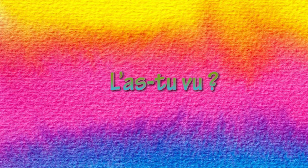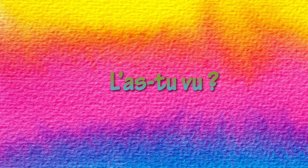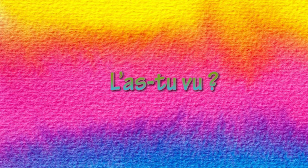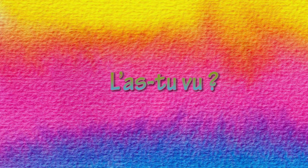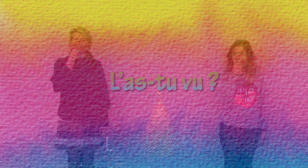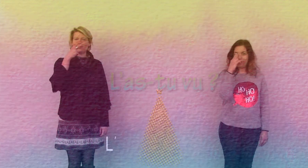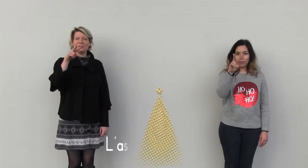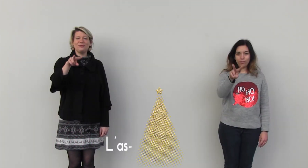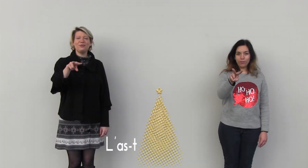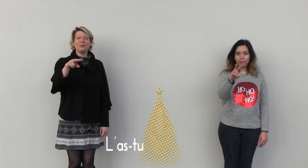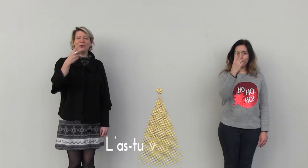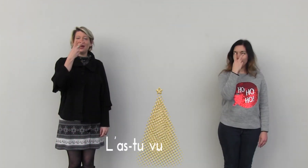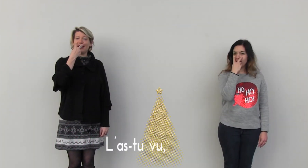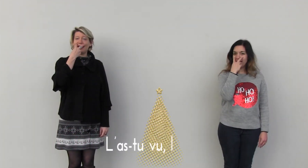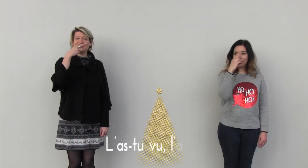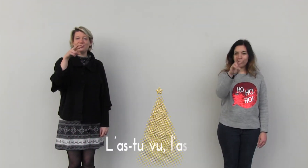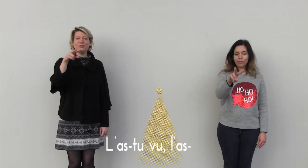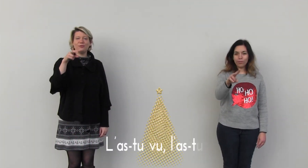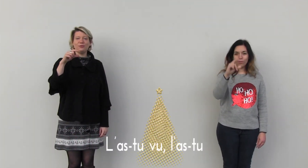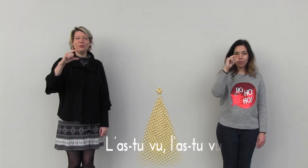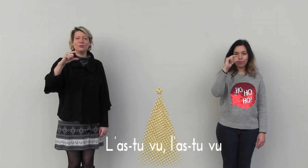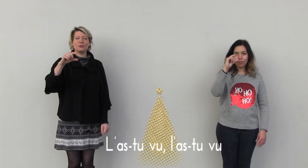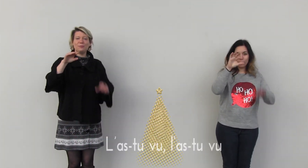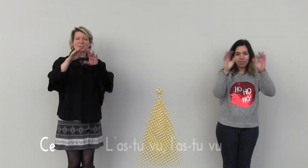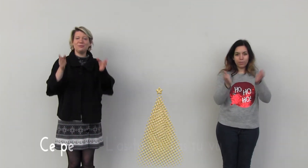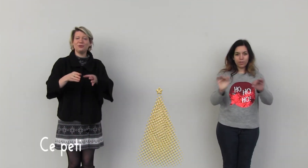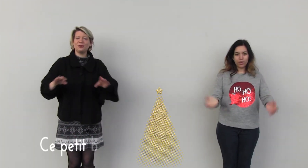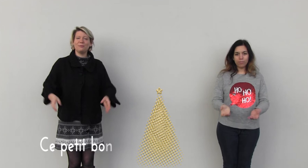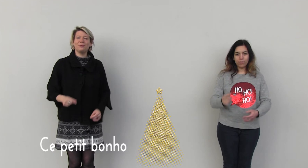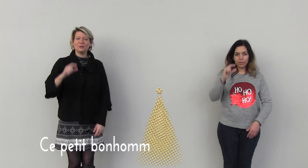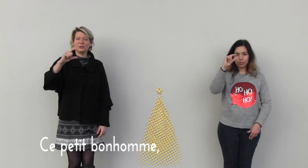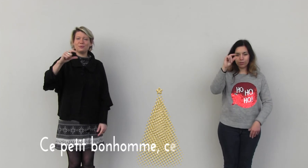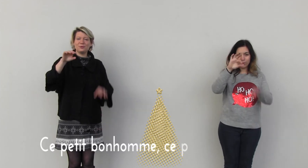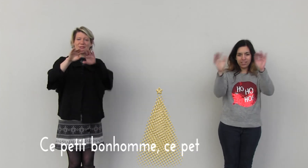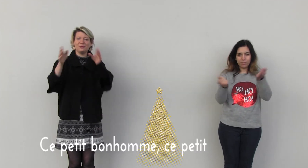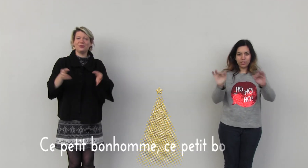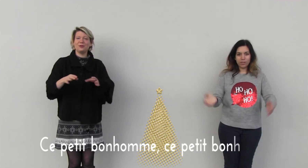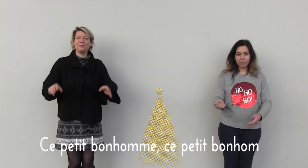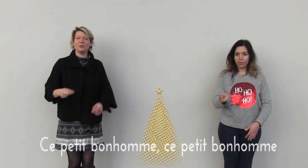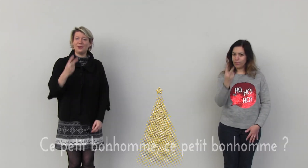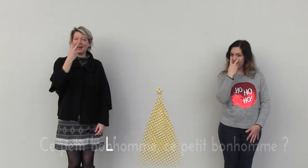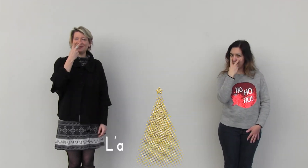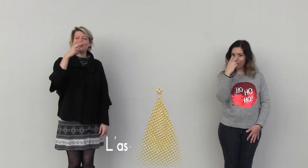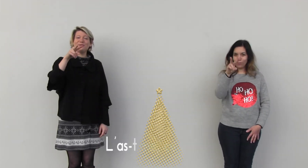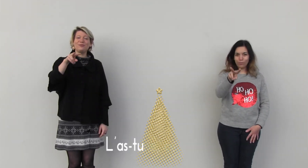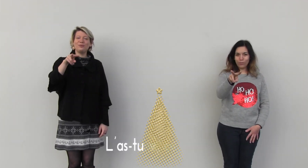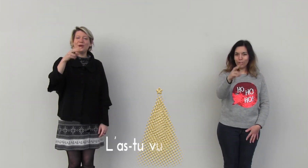L'as-tu vu, l'as-tu vu Ce petit bonhomme, ce petit bonhomme L'as-tu vu,